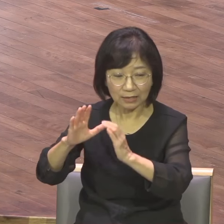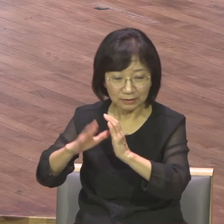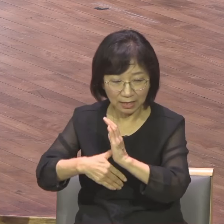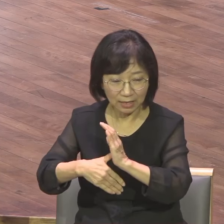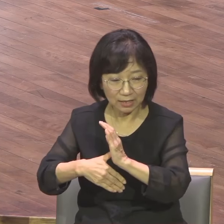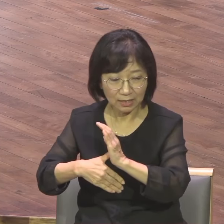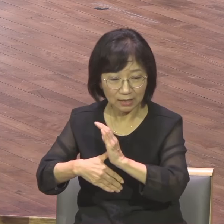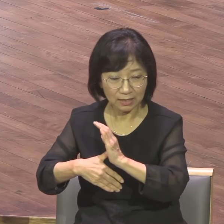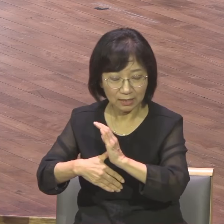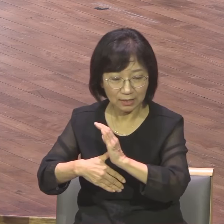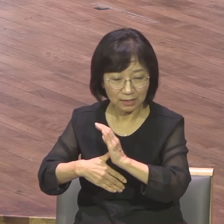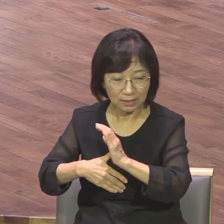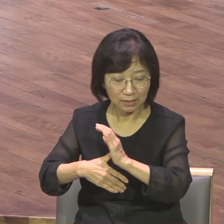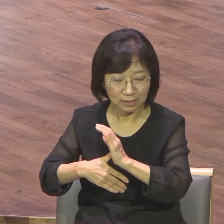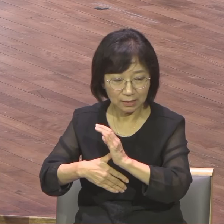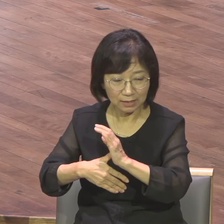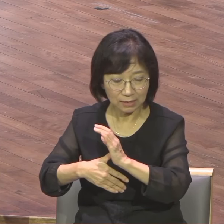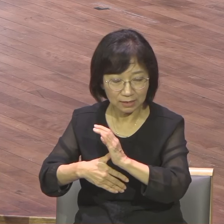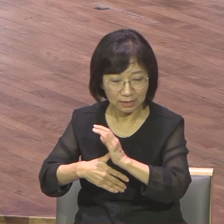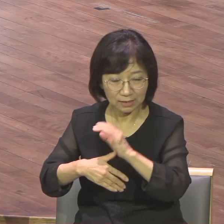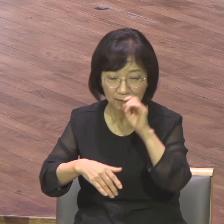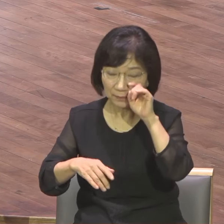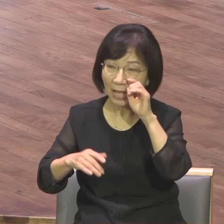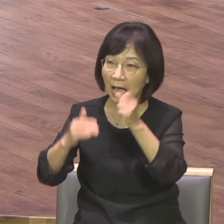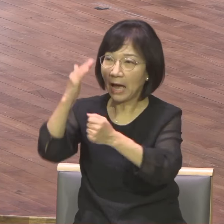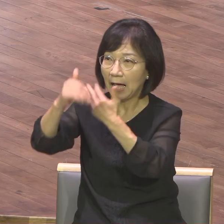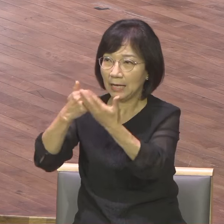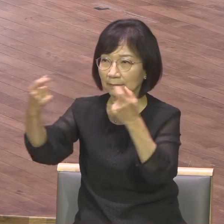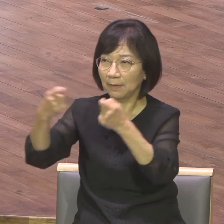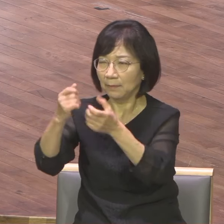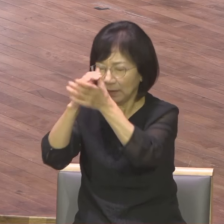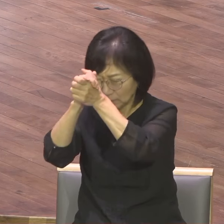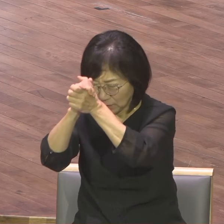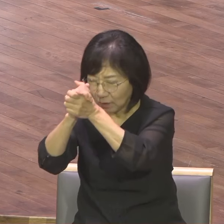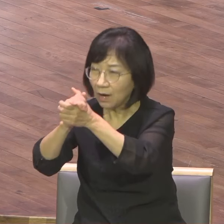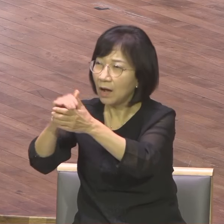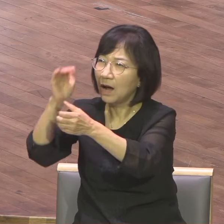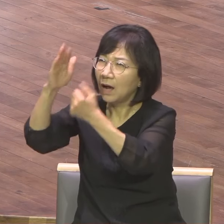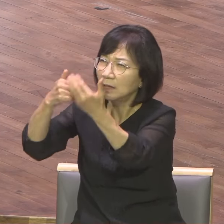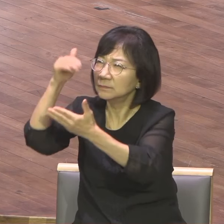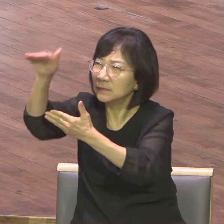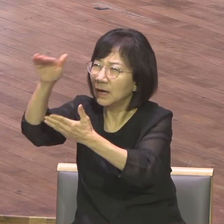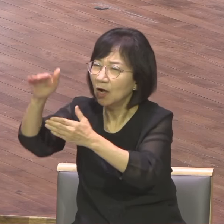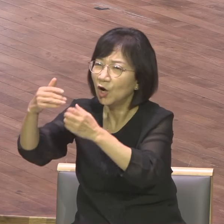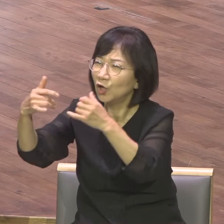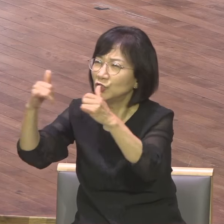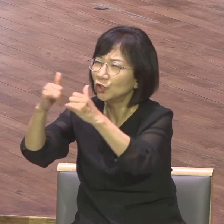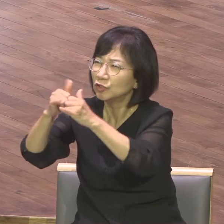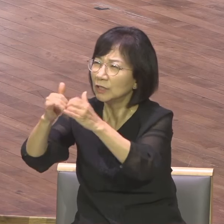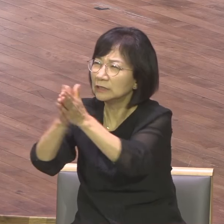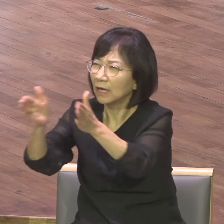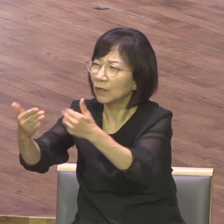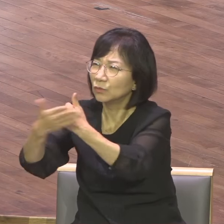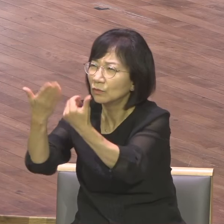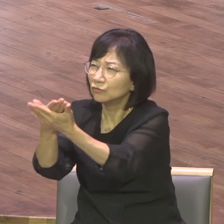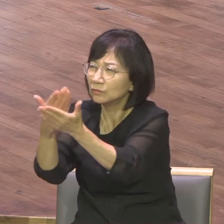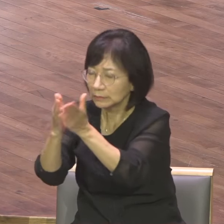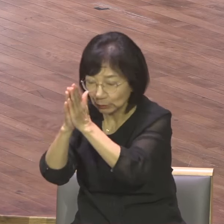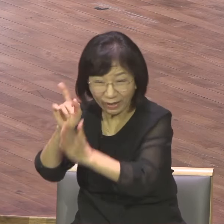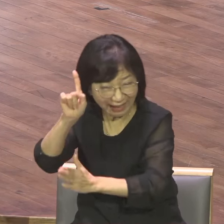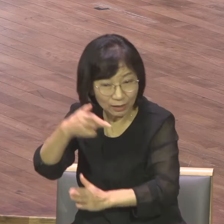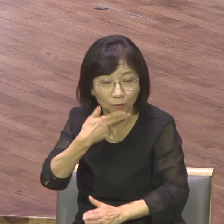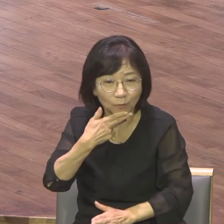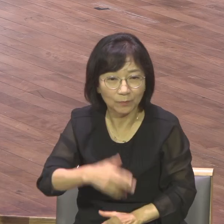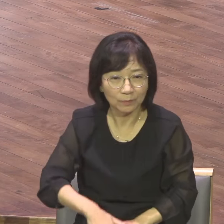나갔다 하나님 앞에 기도했다 하나도 없어요. 하나님을 찾질 않았어요.